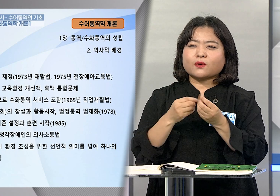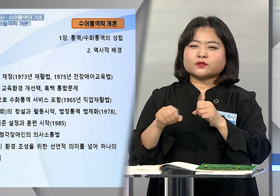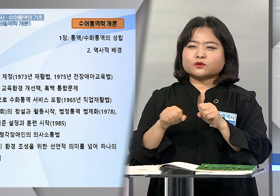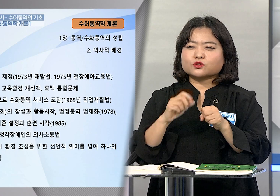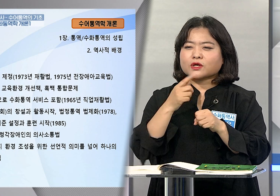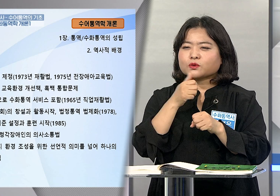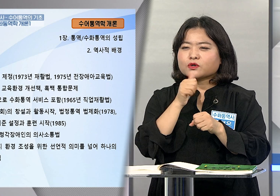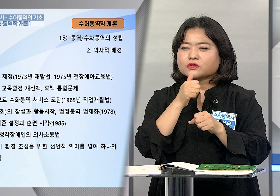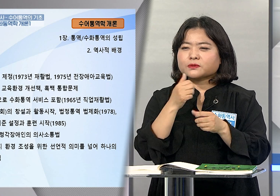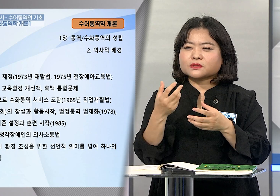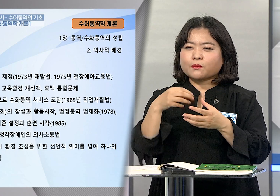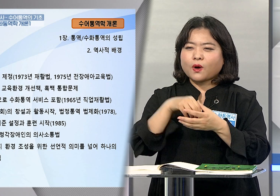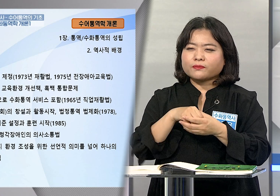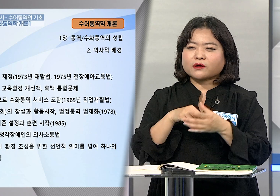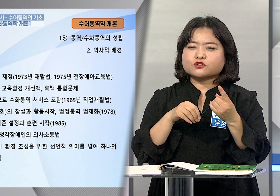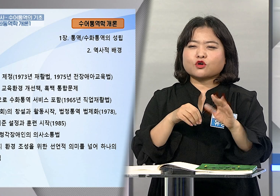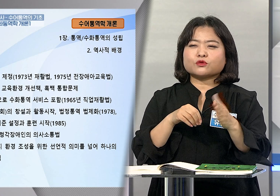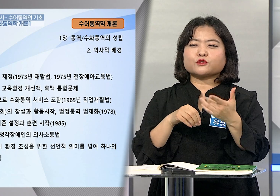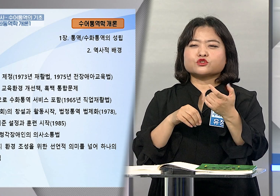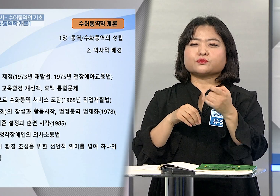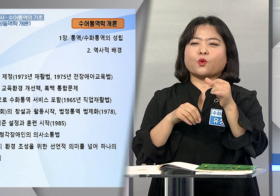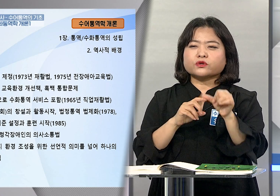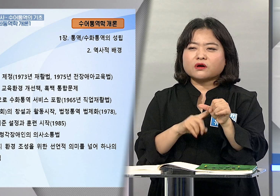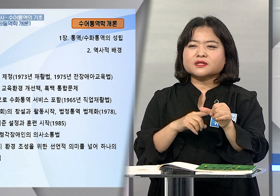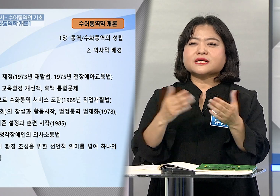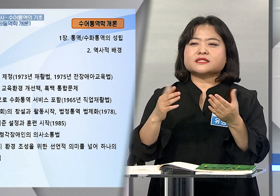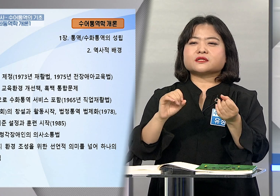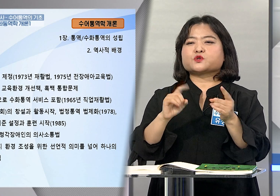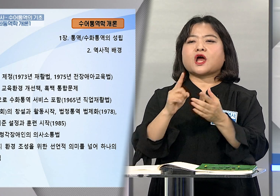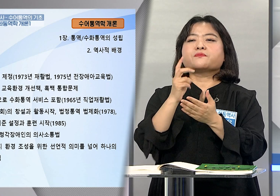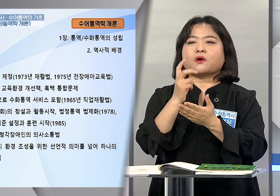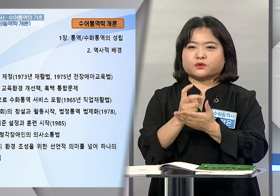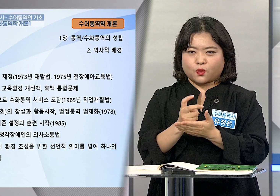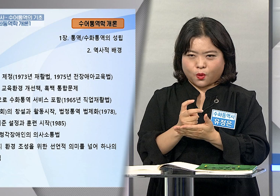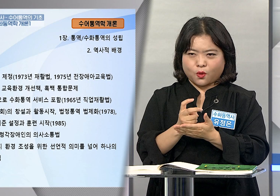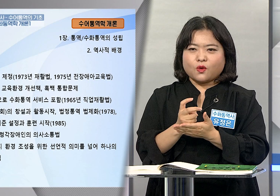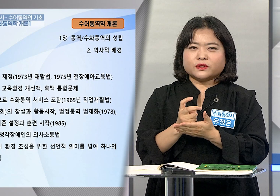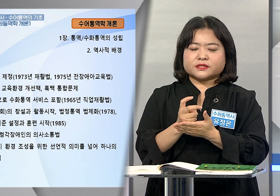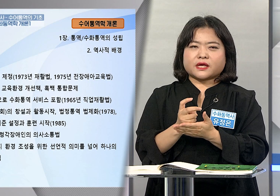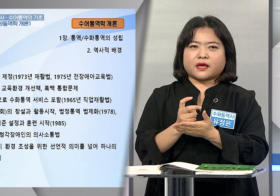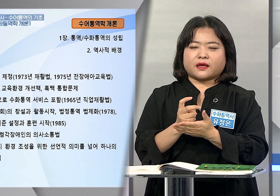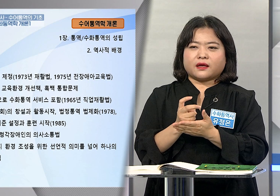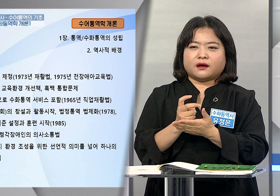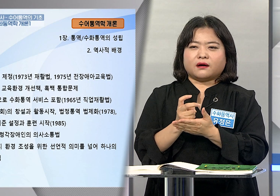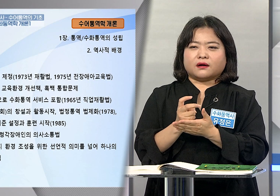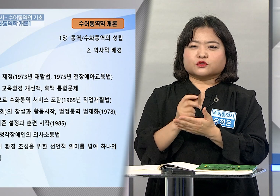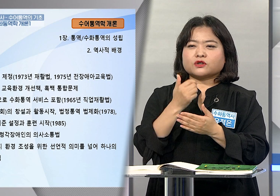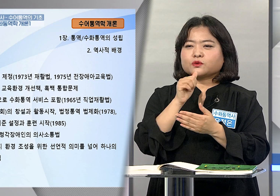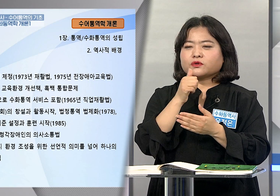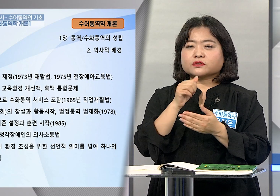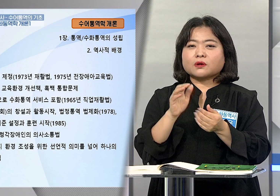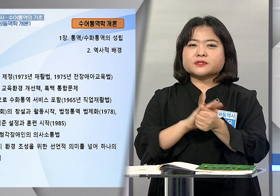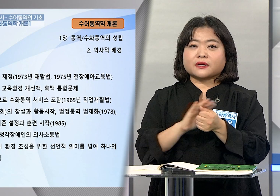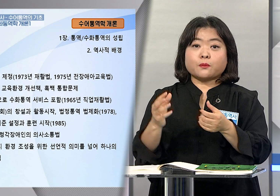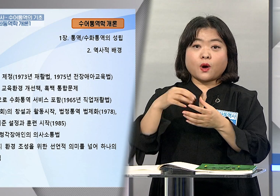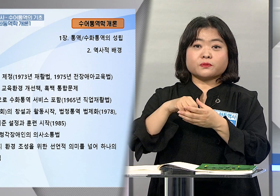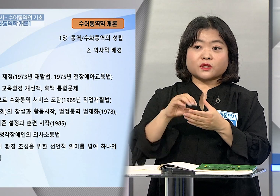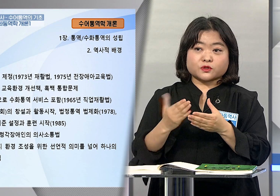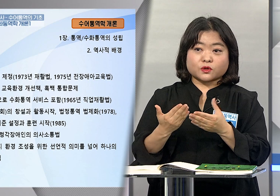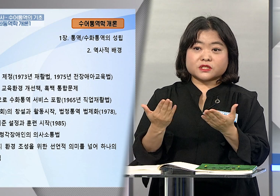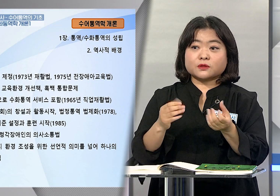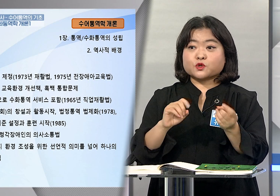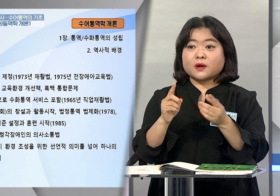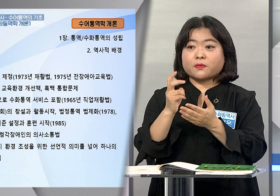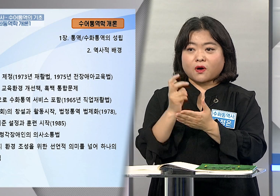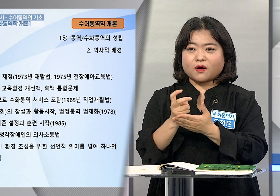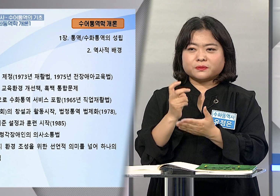위한 사례활동으로 수화통역 서비스가 포함된 건 1965년 지급재활법으로 이제 수화통역 서비스가 포함이